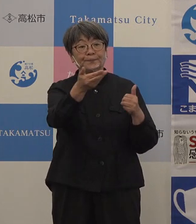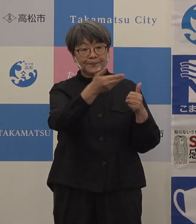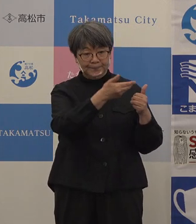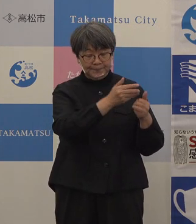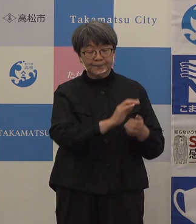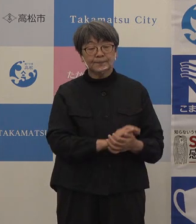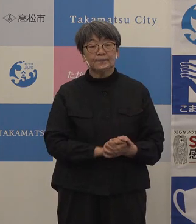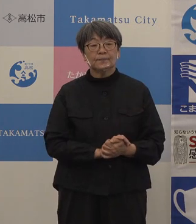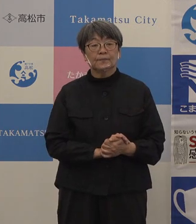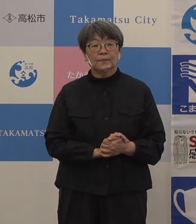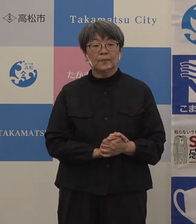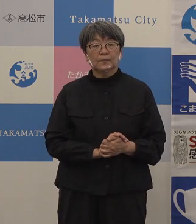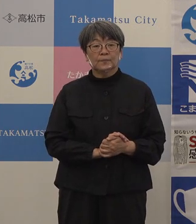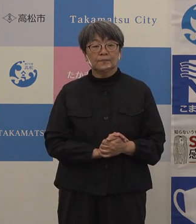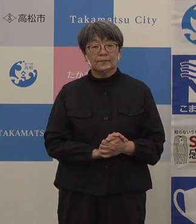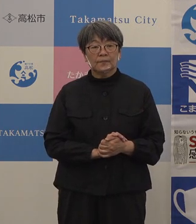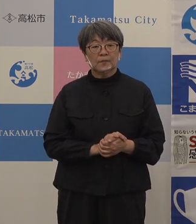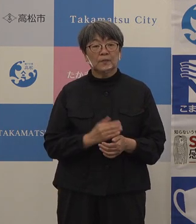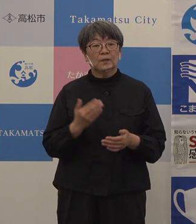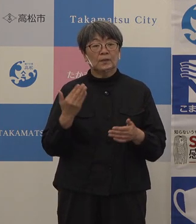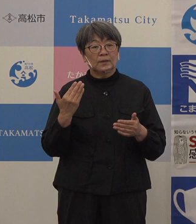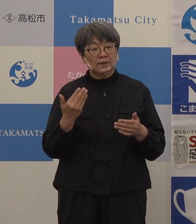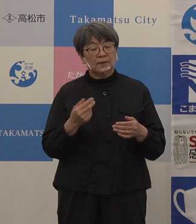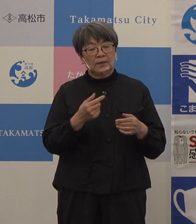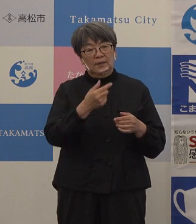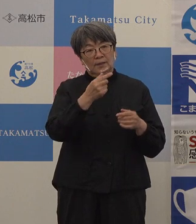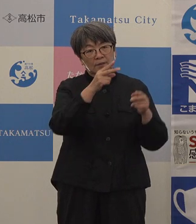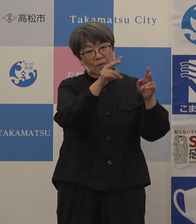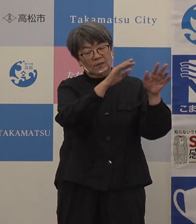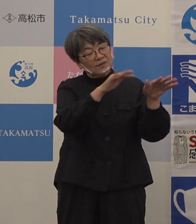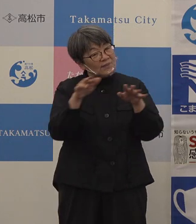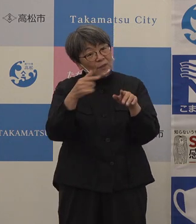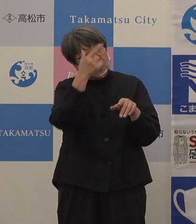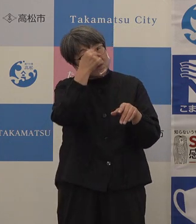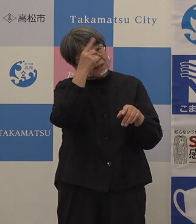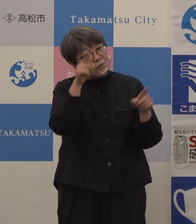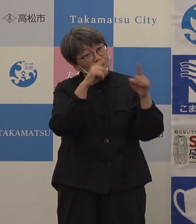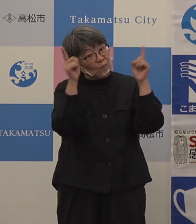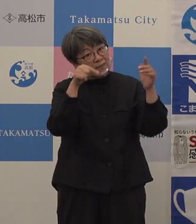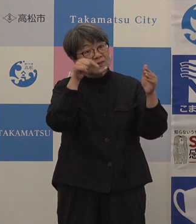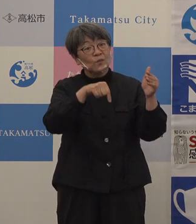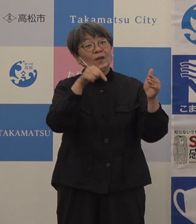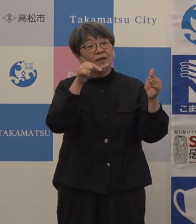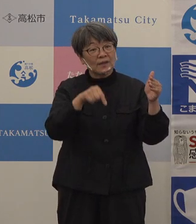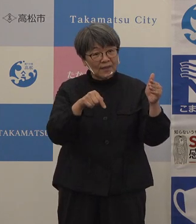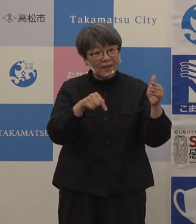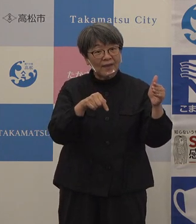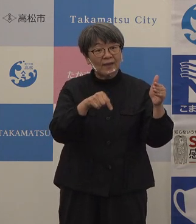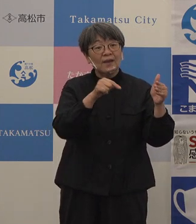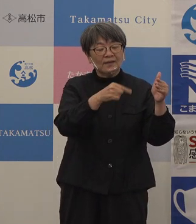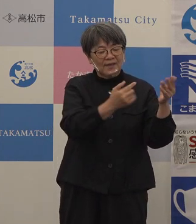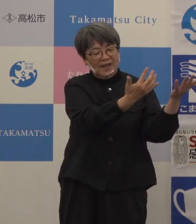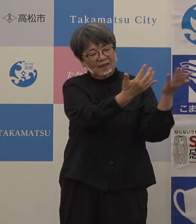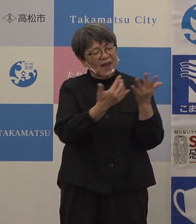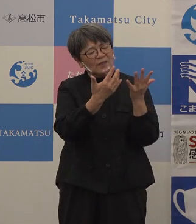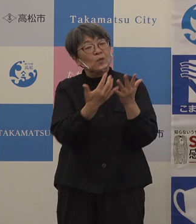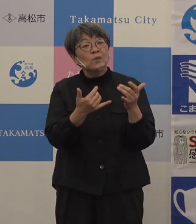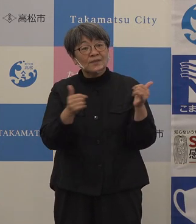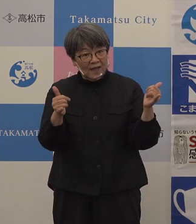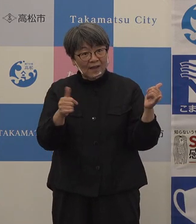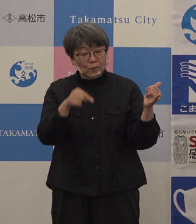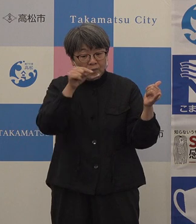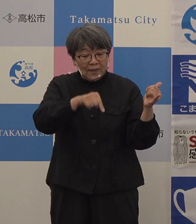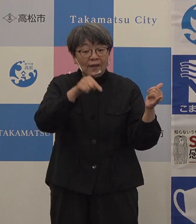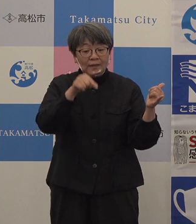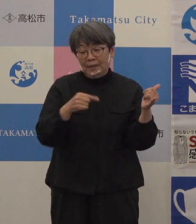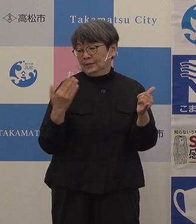NHK です。瀬戸芸のお話の中でですね、先日瀬戸芸の来場者とそのスタッフ